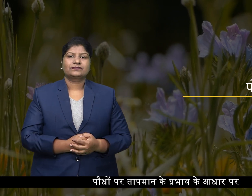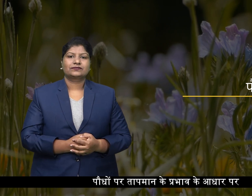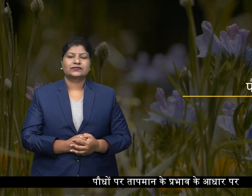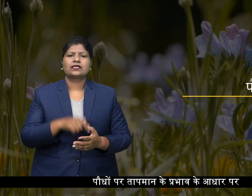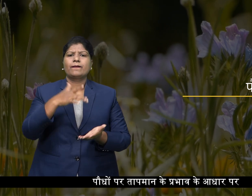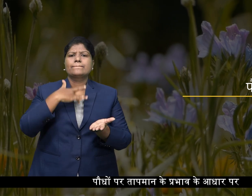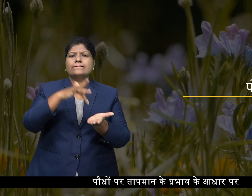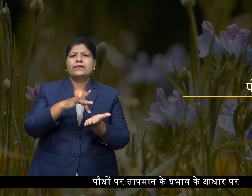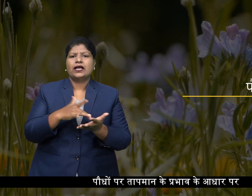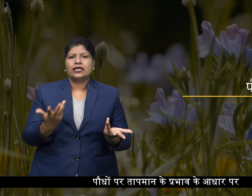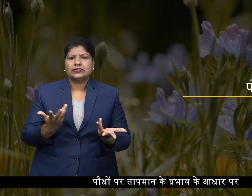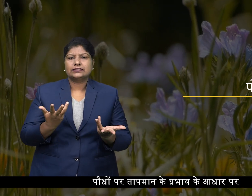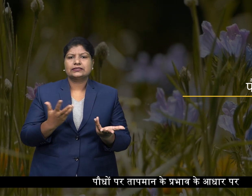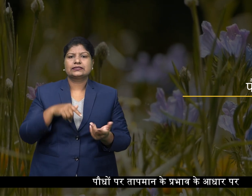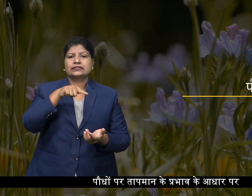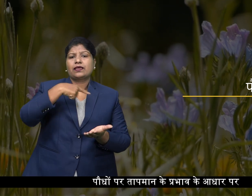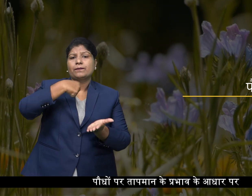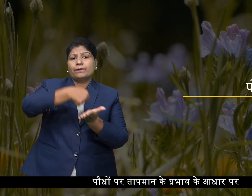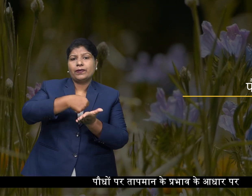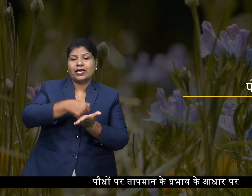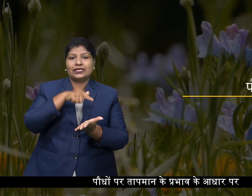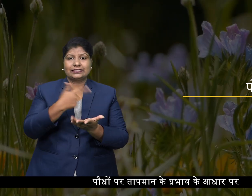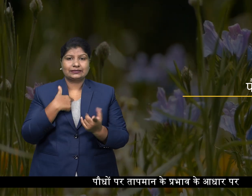पौधों पर तापमान के प्रभाव के आधार पर